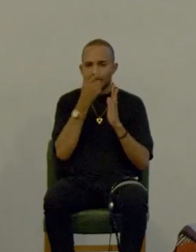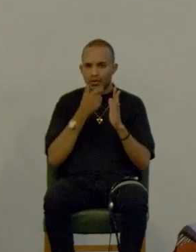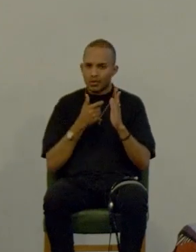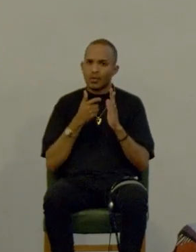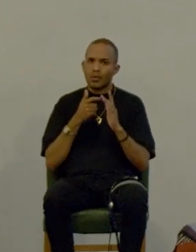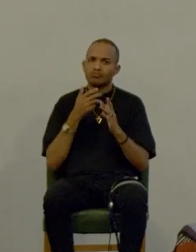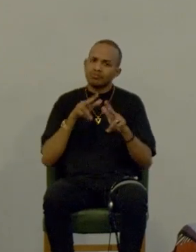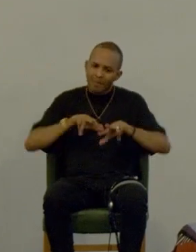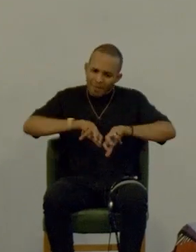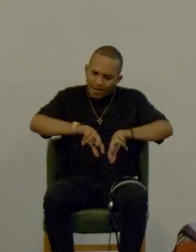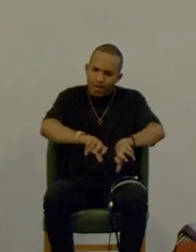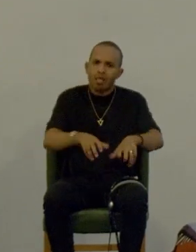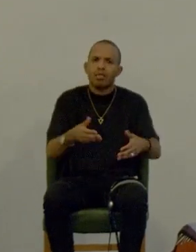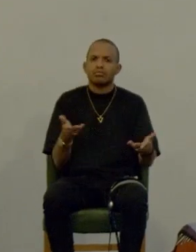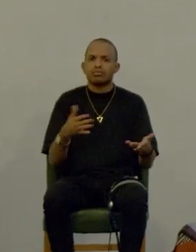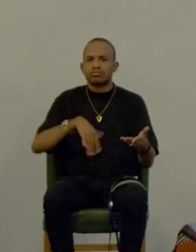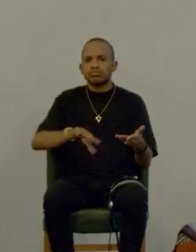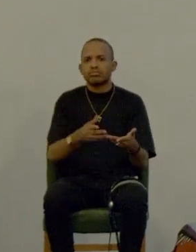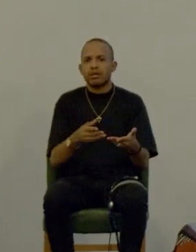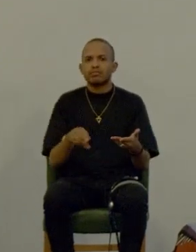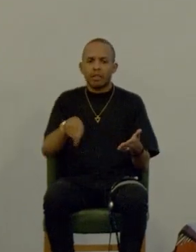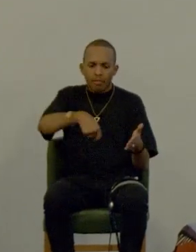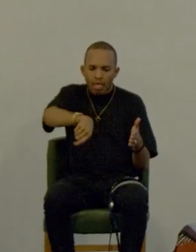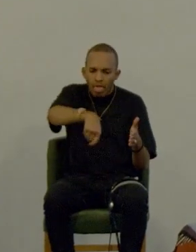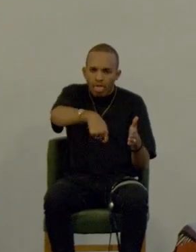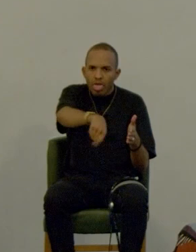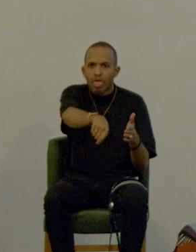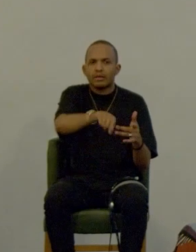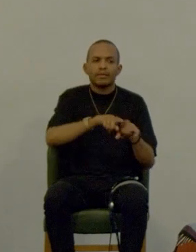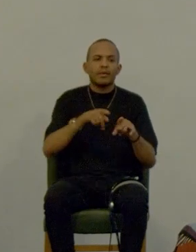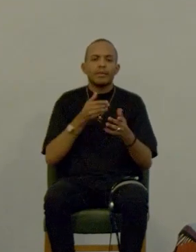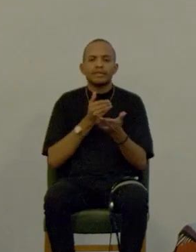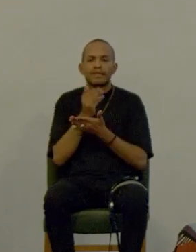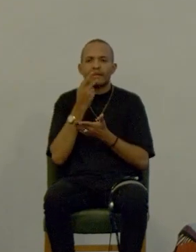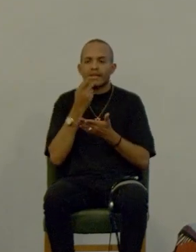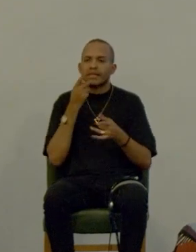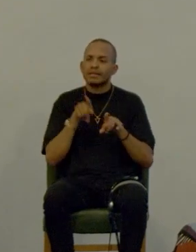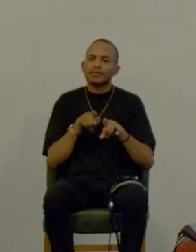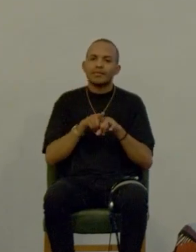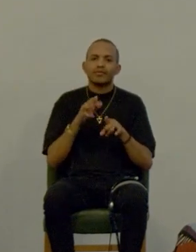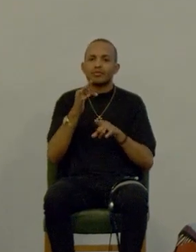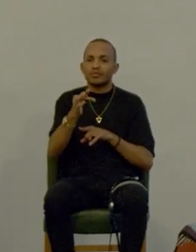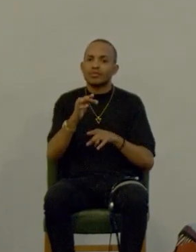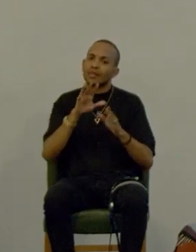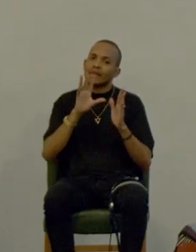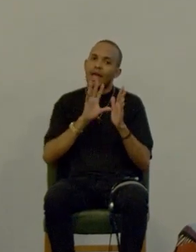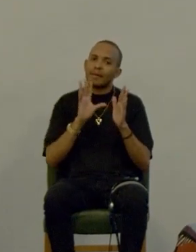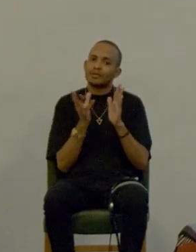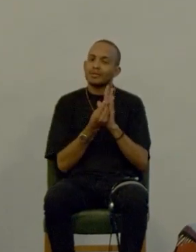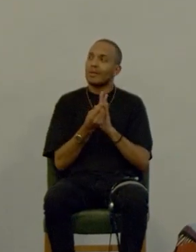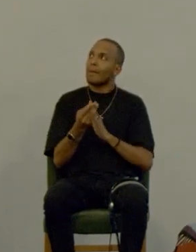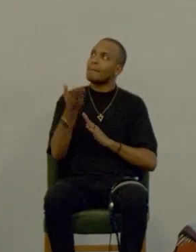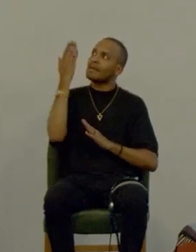né? A minha viagem é com o passado, na verdade, né? Eu comecei a minha fala dizendo que eu acho que o futuro da Amazônia é o passado, na verdade. Eu acho